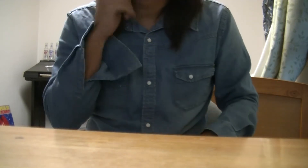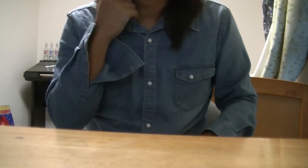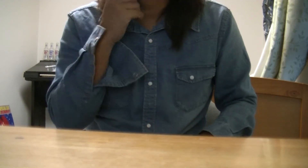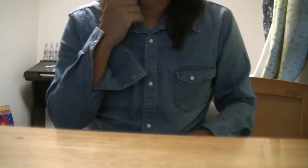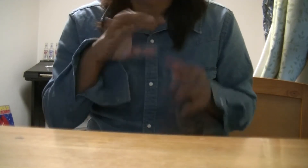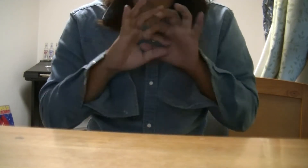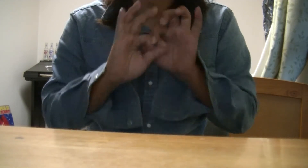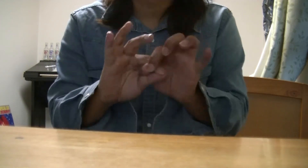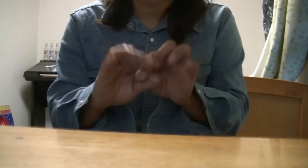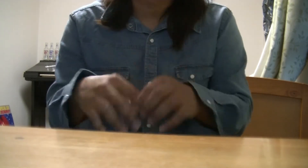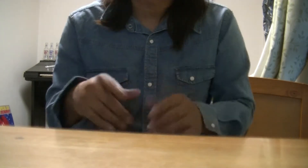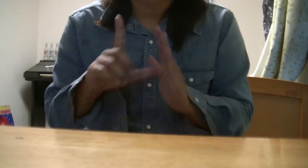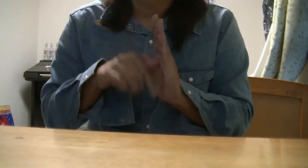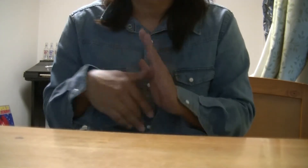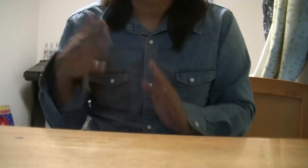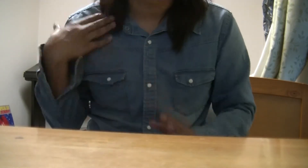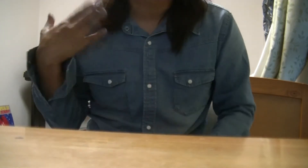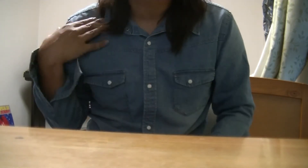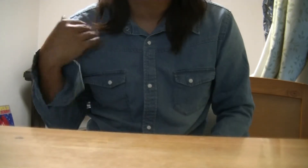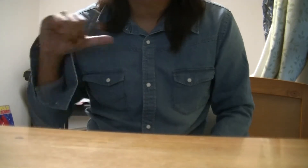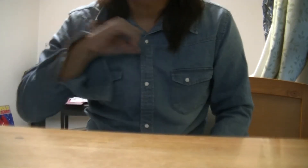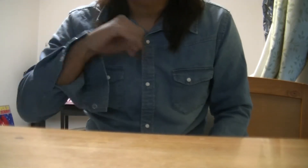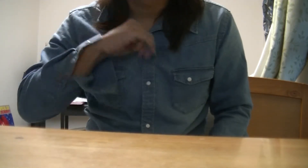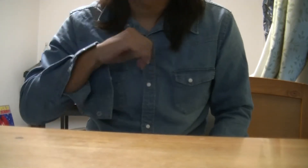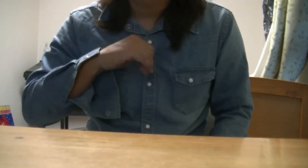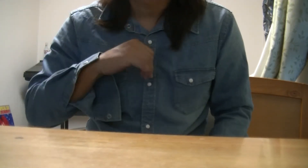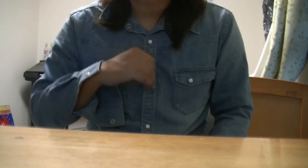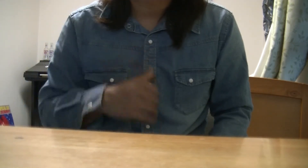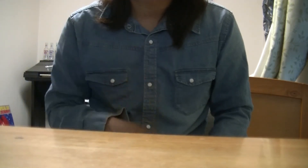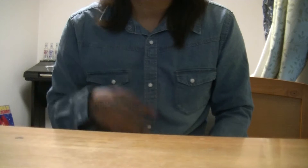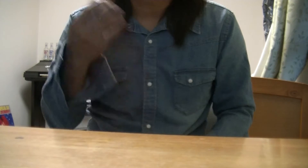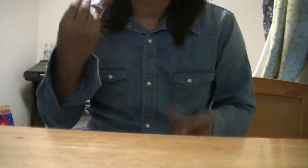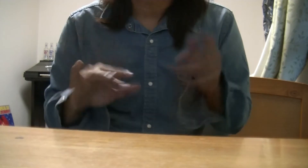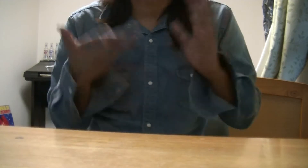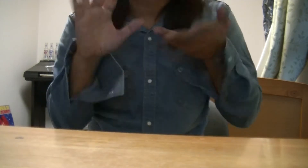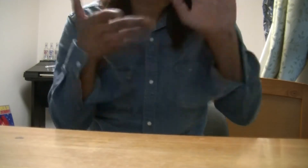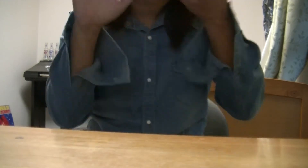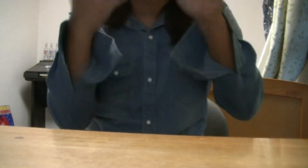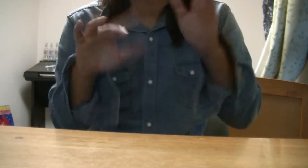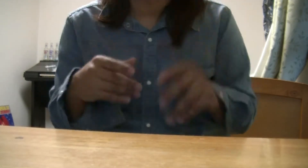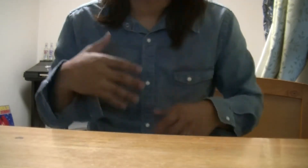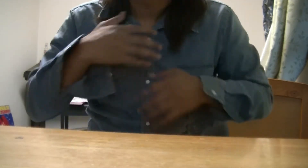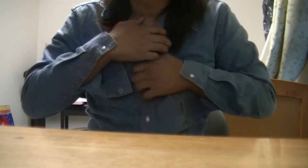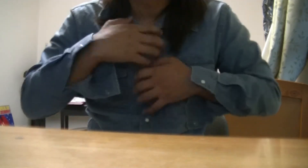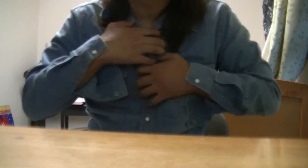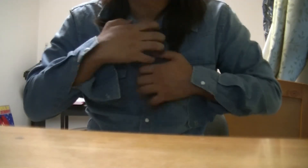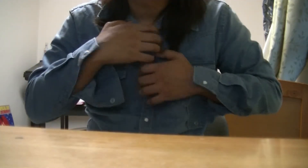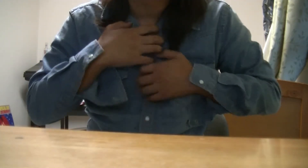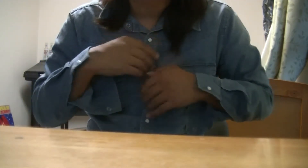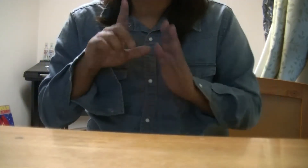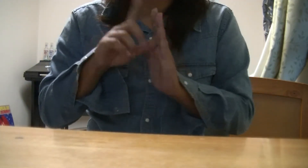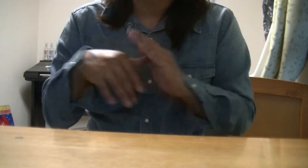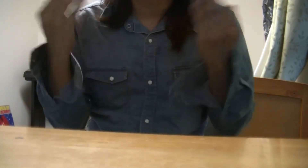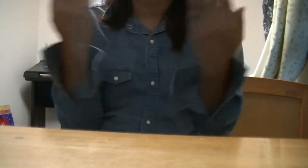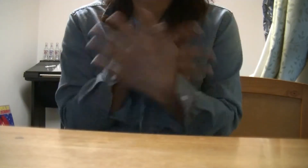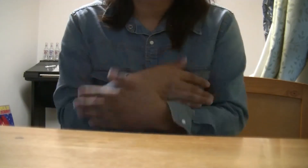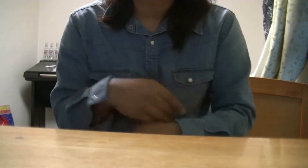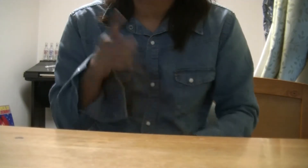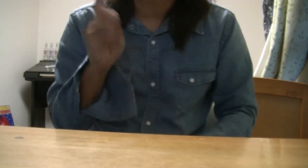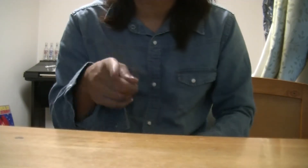時あったもん自分も。あんまりにも輝いてる人見ると辛くなんだよね。でもそれはそういうタイミングなだけであって